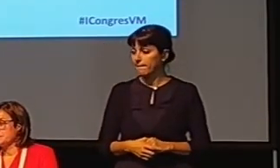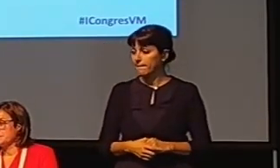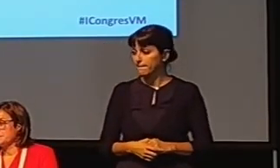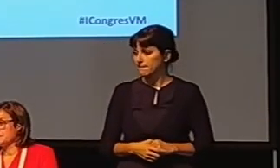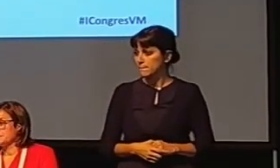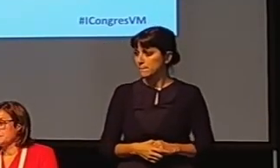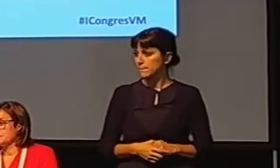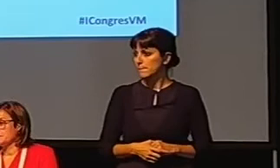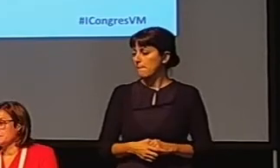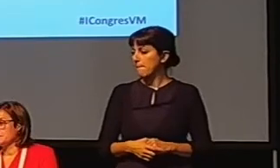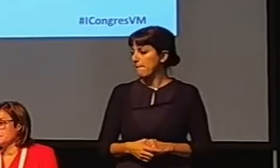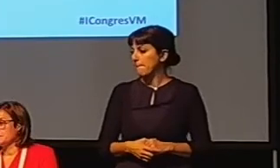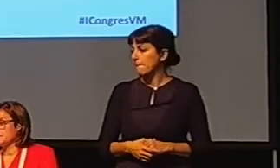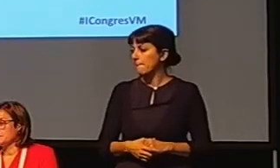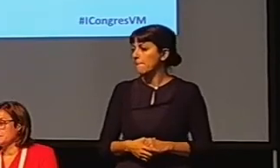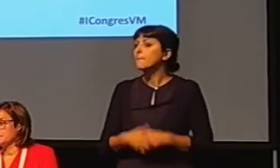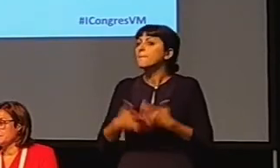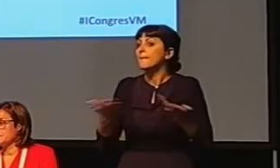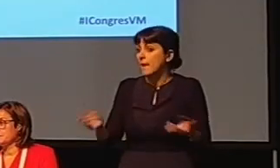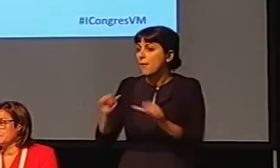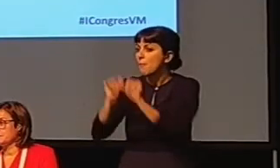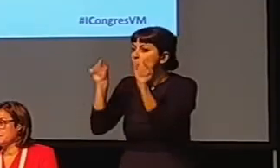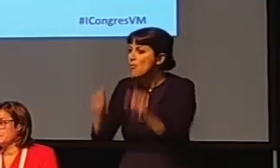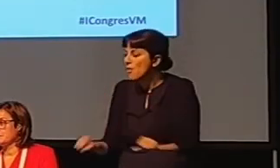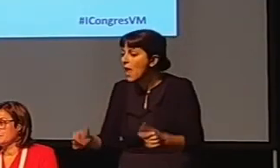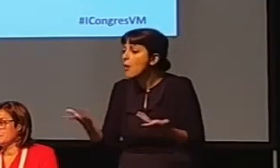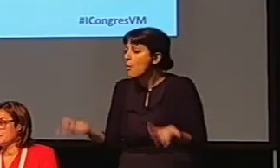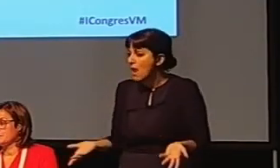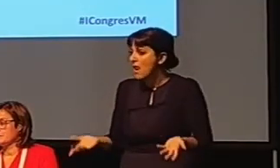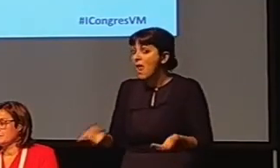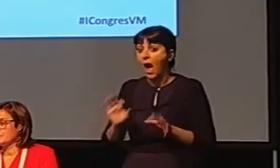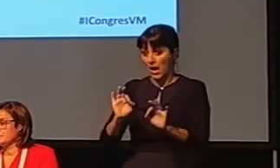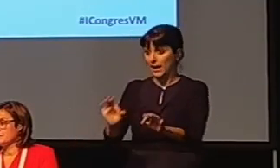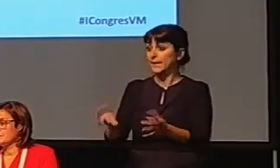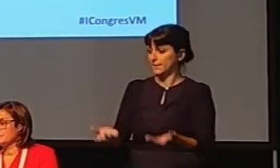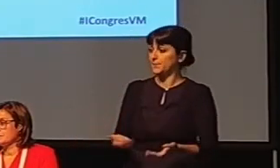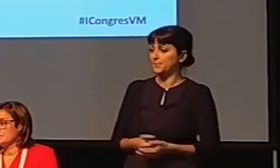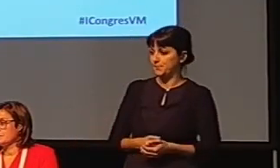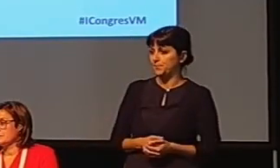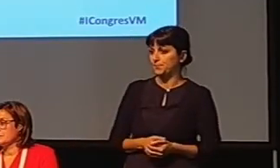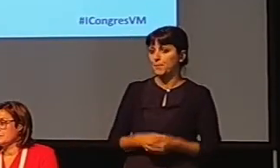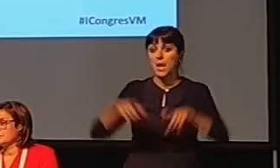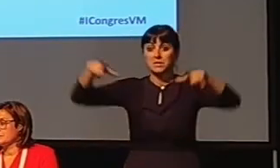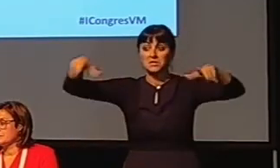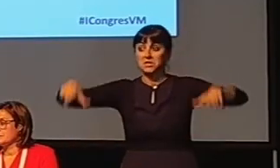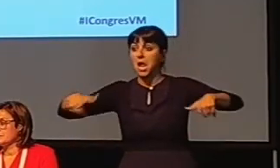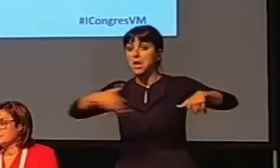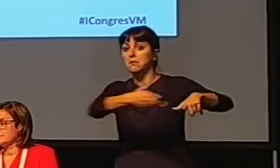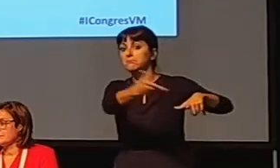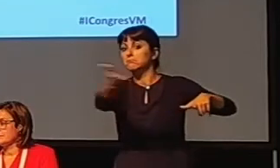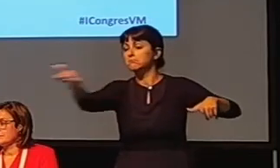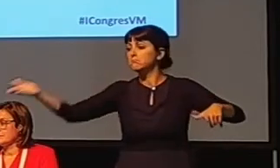Vale. Clar, quin és el model? El model és això. O sigui que en una sala de